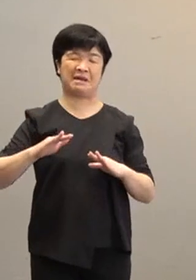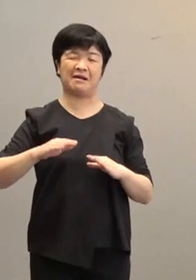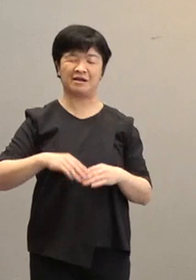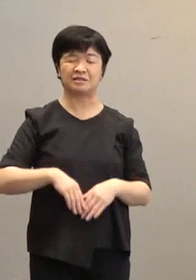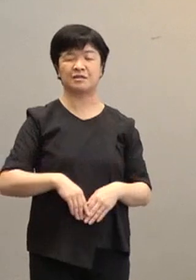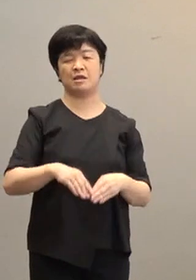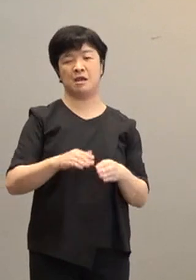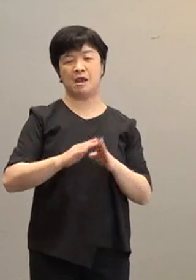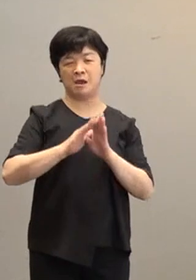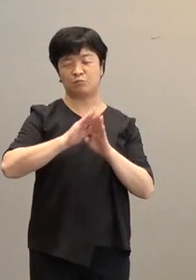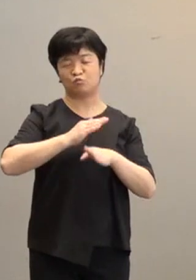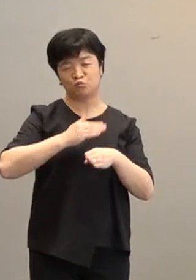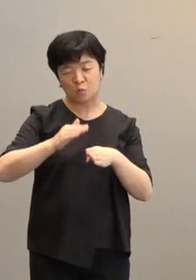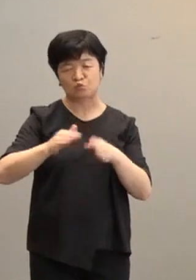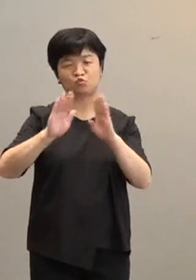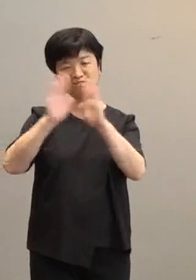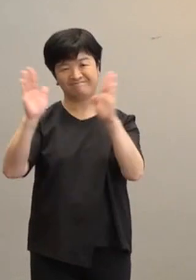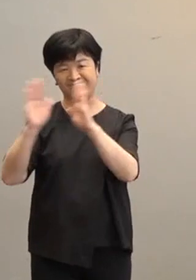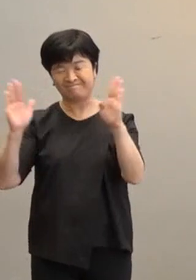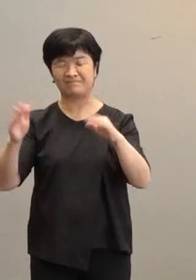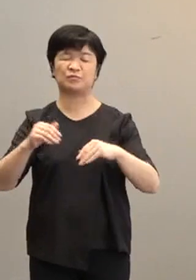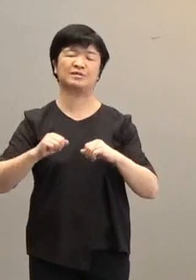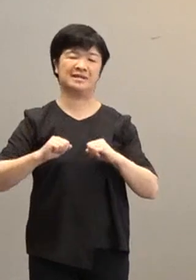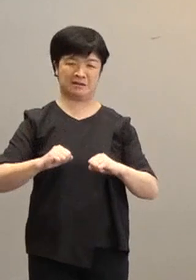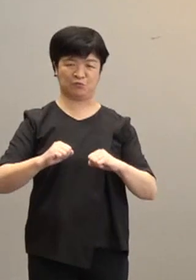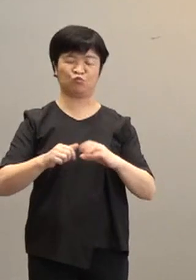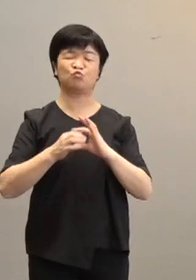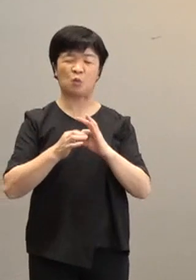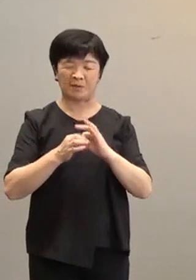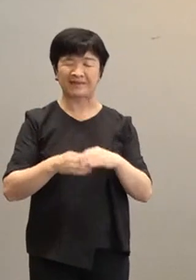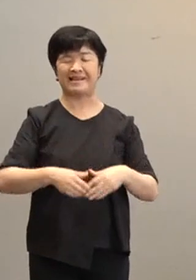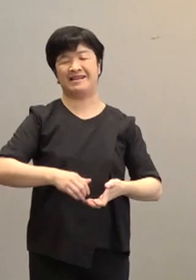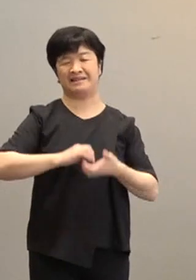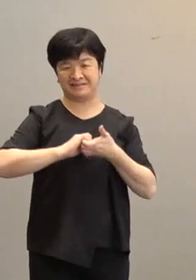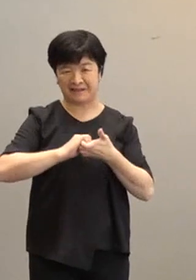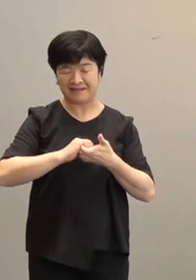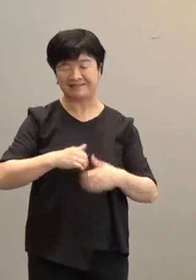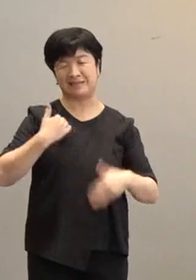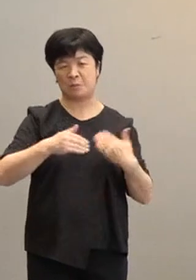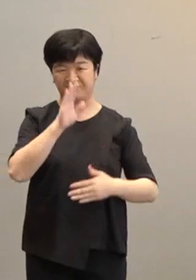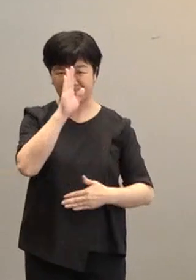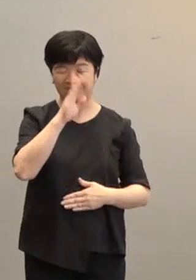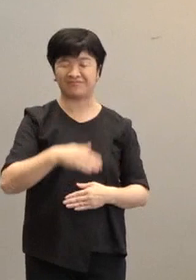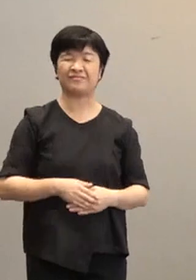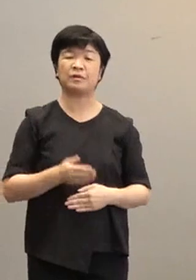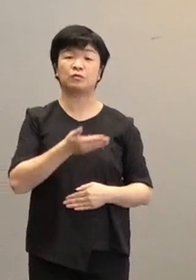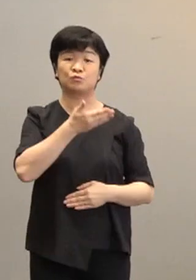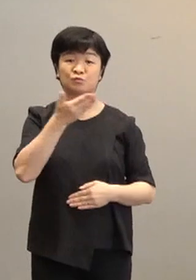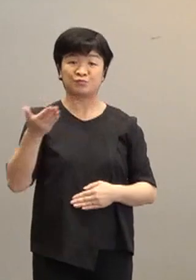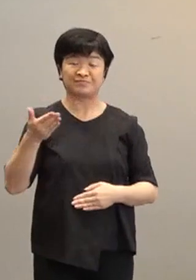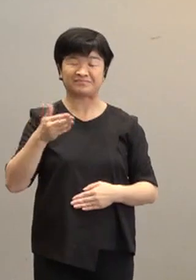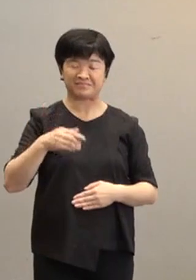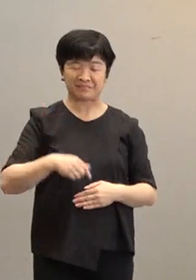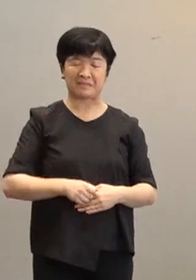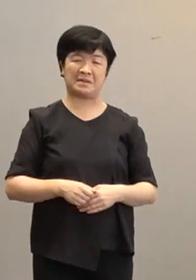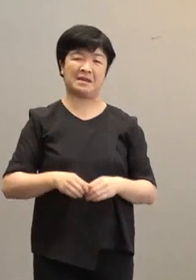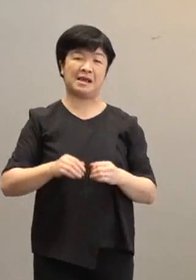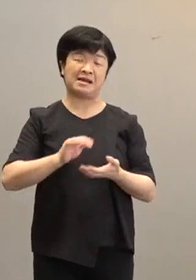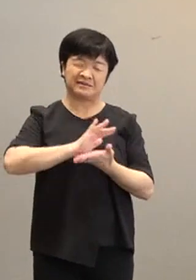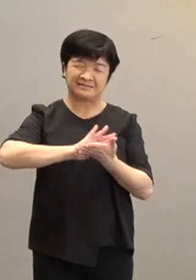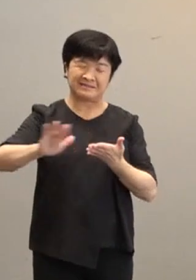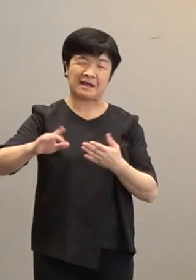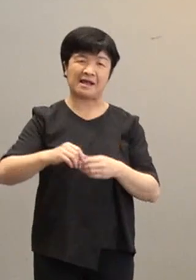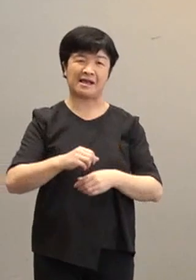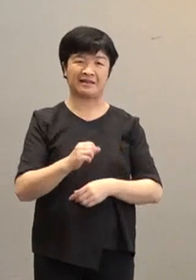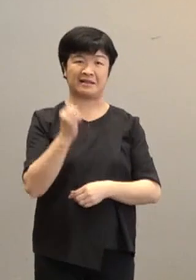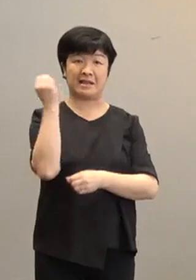海開きをしております。ぜひ海水浴をお楽しみください。この他にも夏空の下で元気いっぱいに咲き誇るひまわりがちょうど